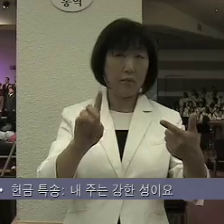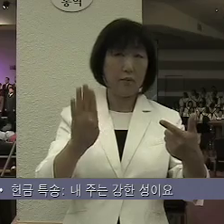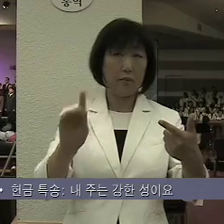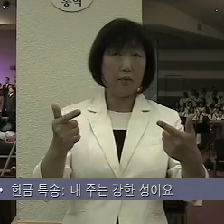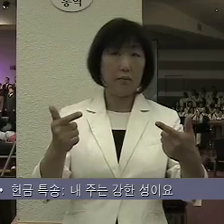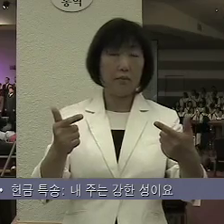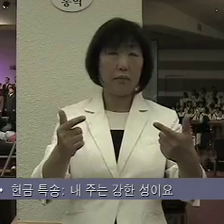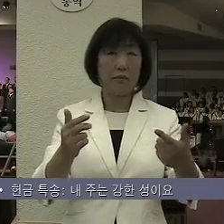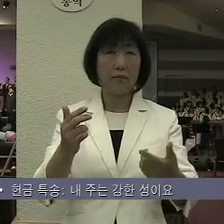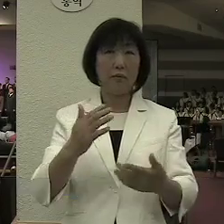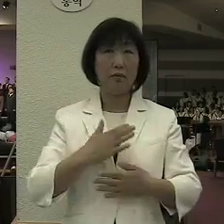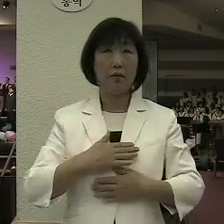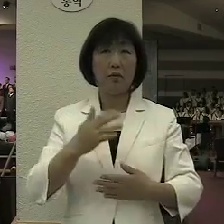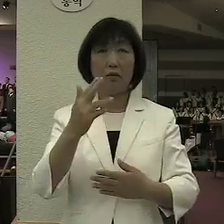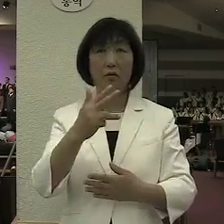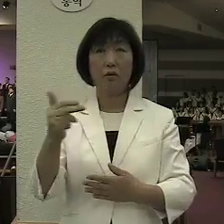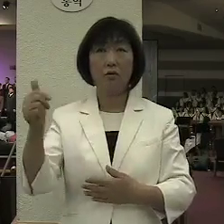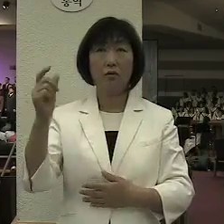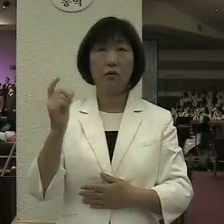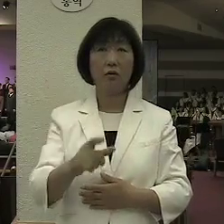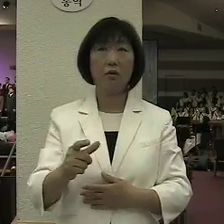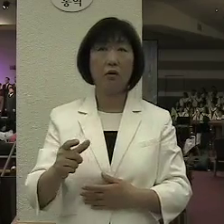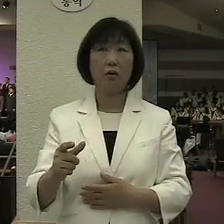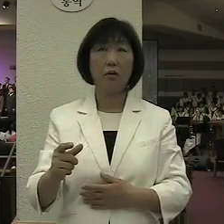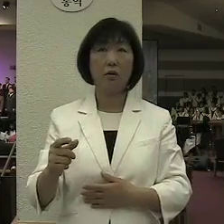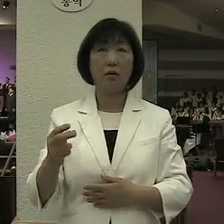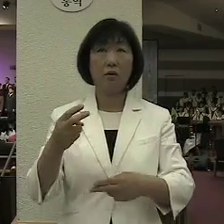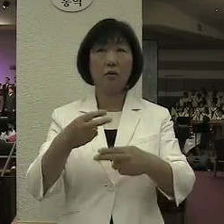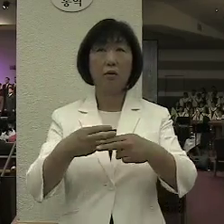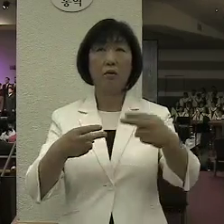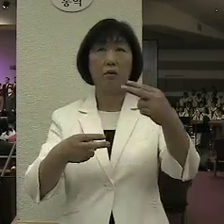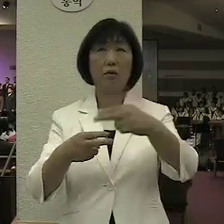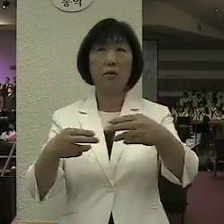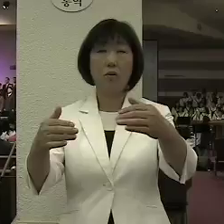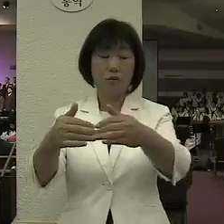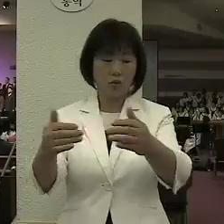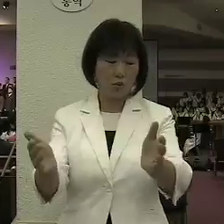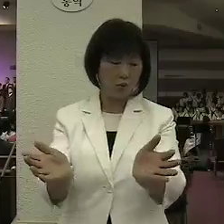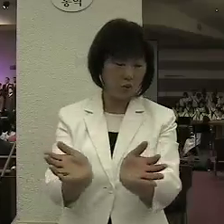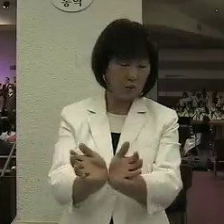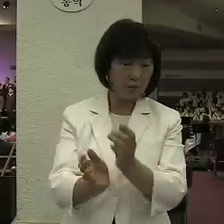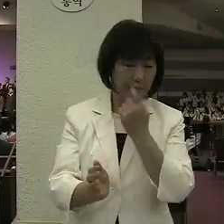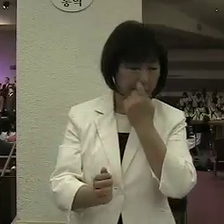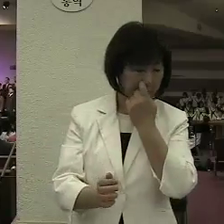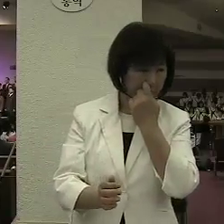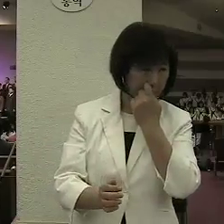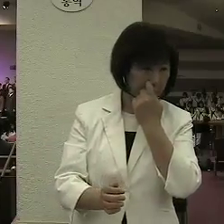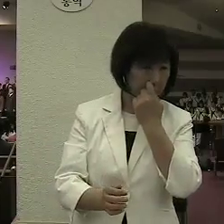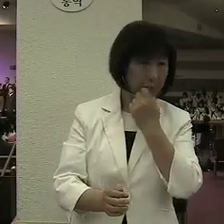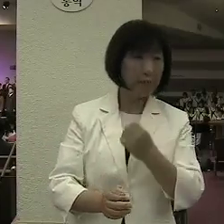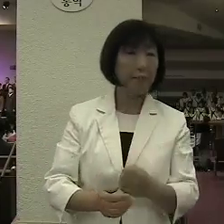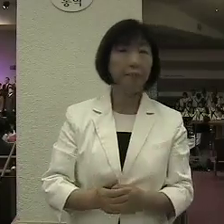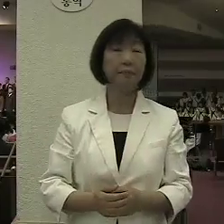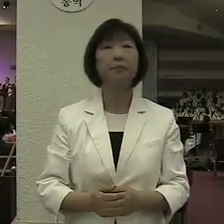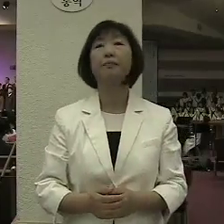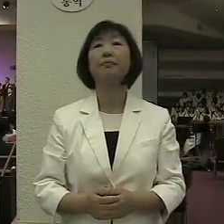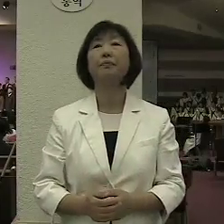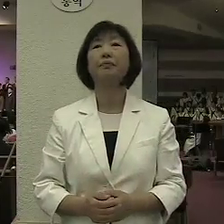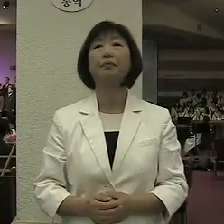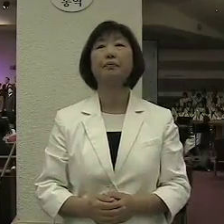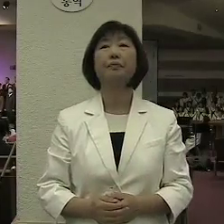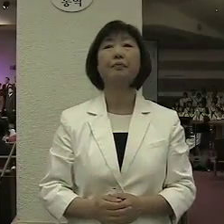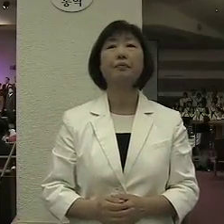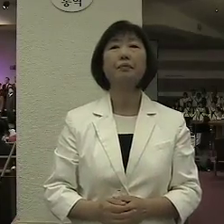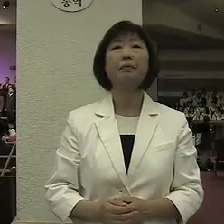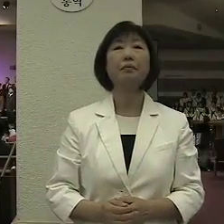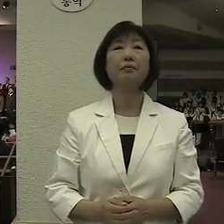우리 시간 우리의 헌금을 주님 앞에 드리겠습니다. 헌금은 주님 앞에 드리는 우리의 예배입니다. 예배답게